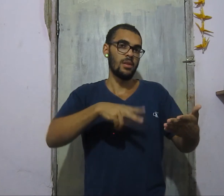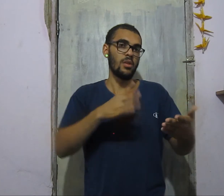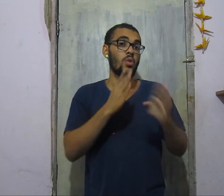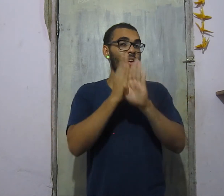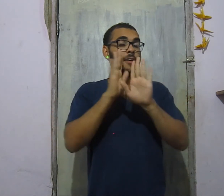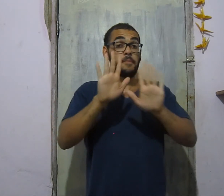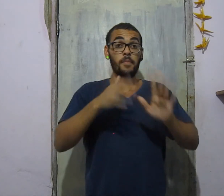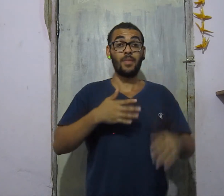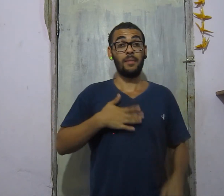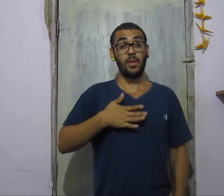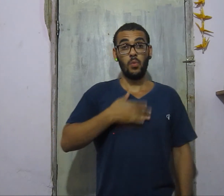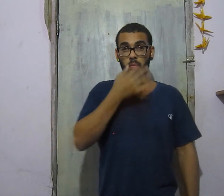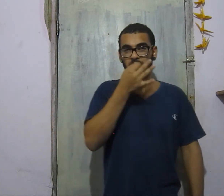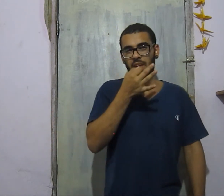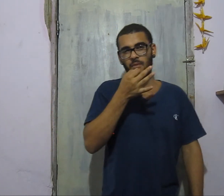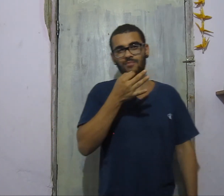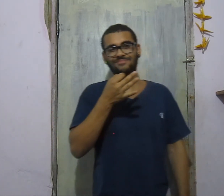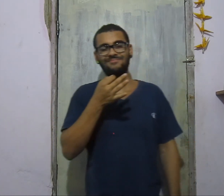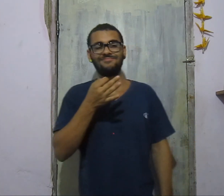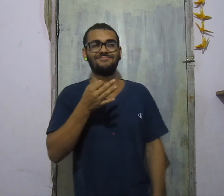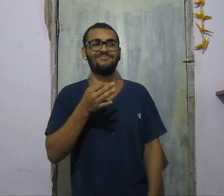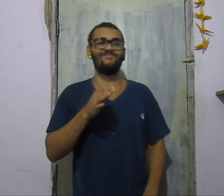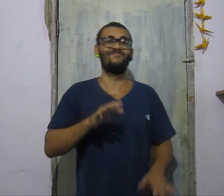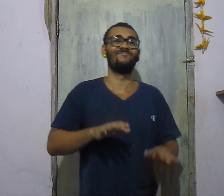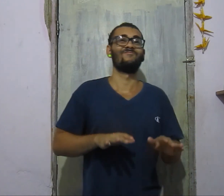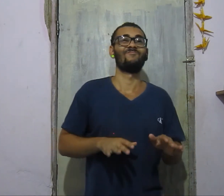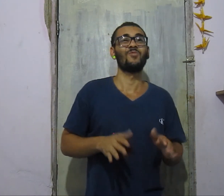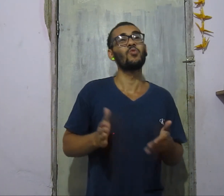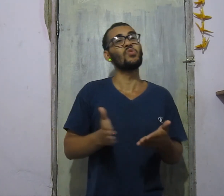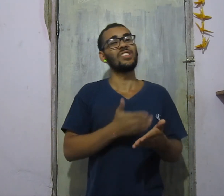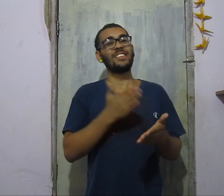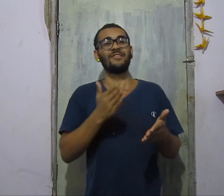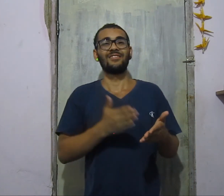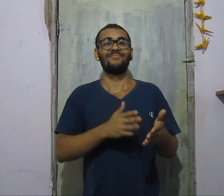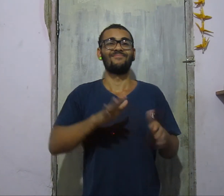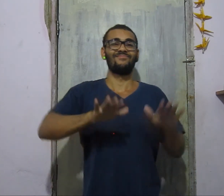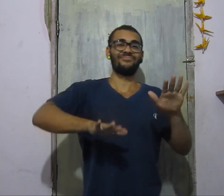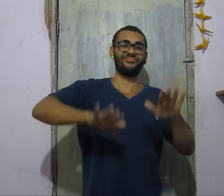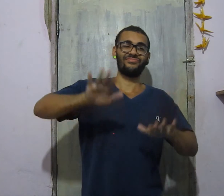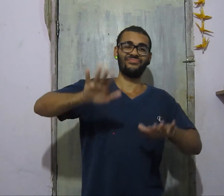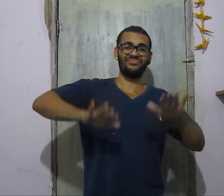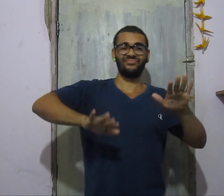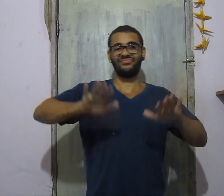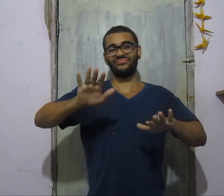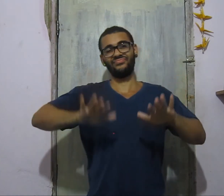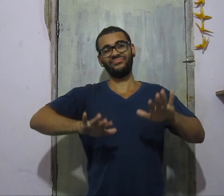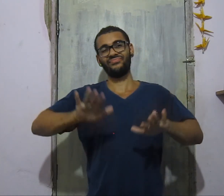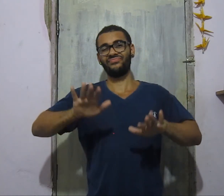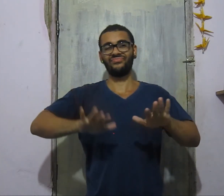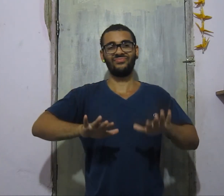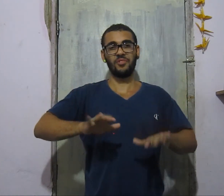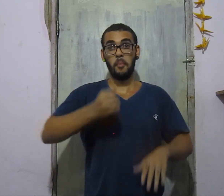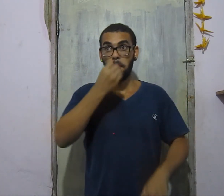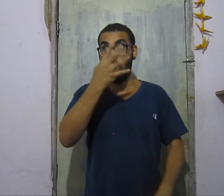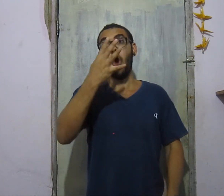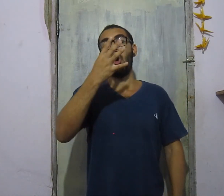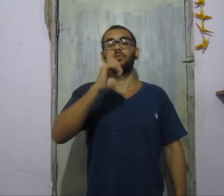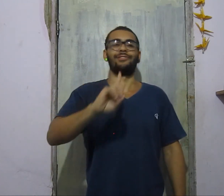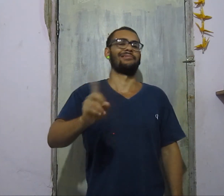acontece no final do livro? Vocês têm que ler para descobrir. Na minha opinião, esse é um livro mais fraco